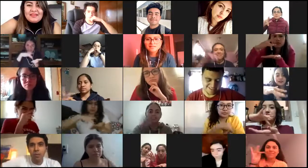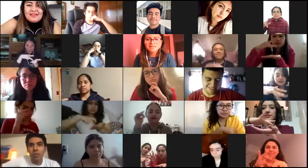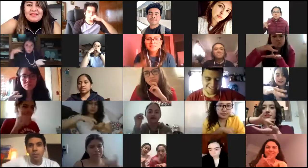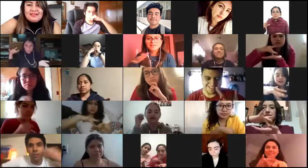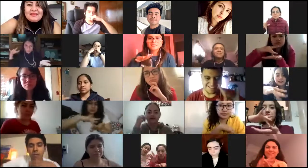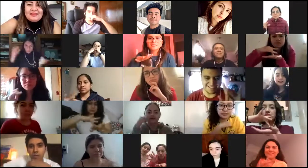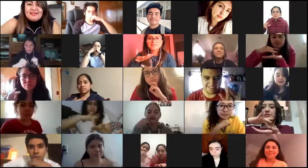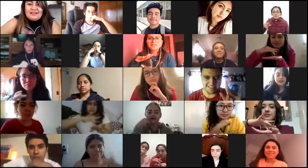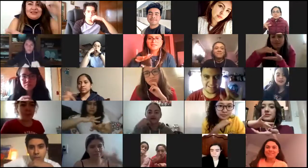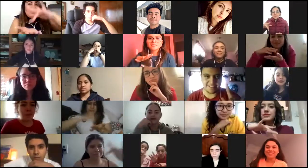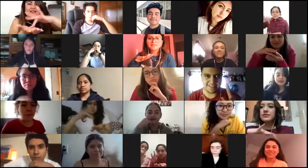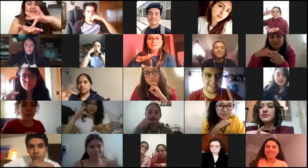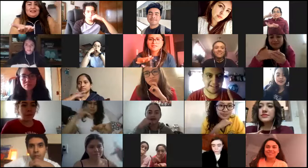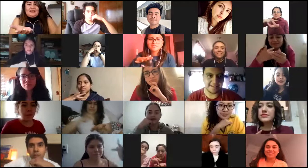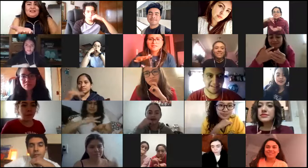Pero no me está bien.